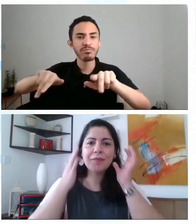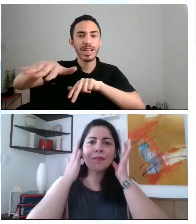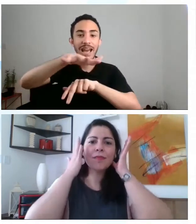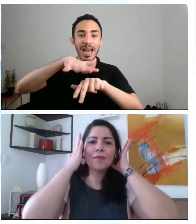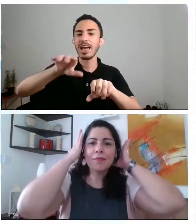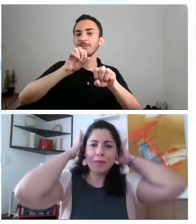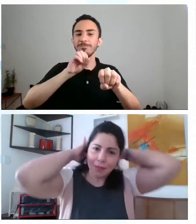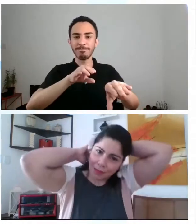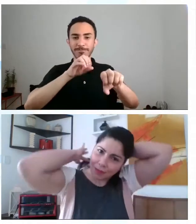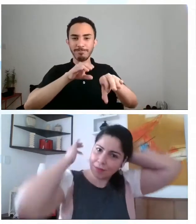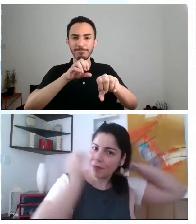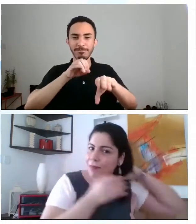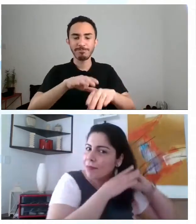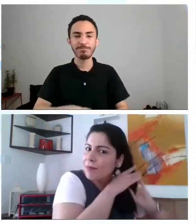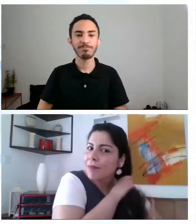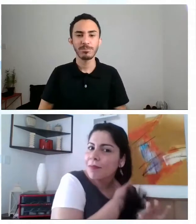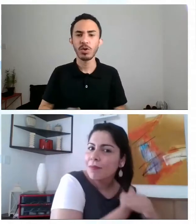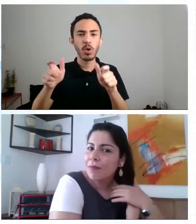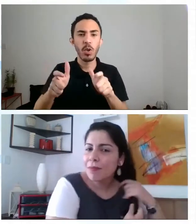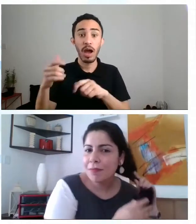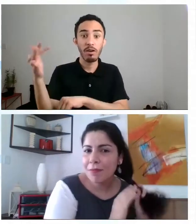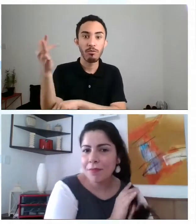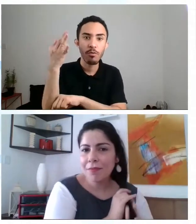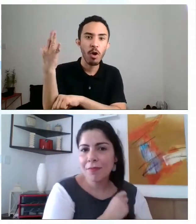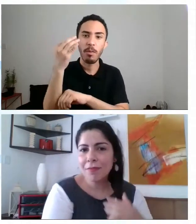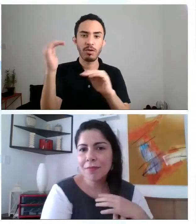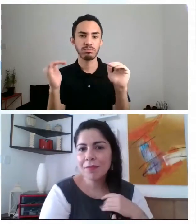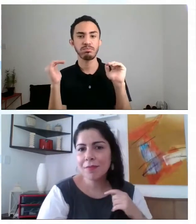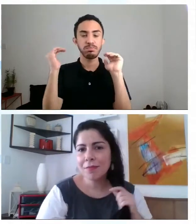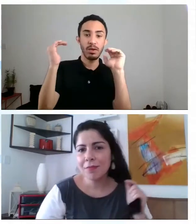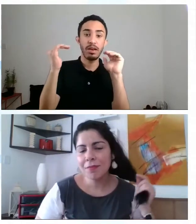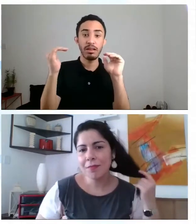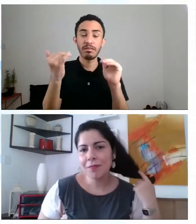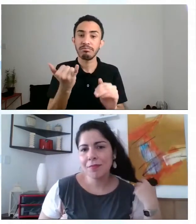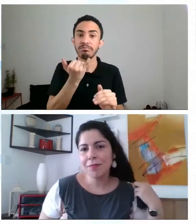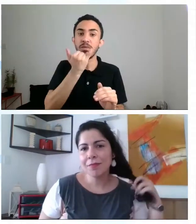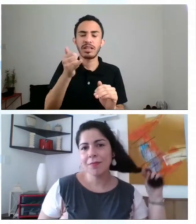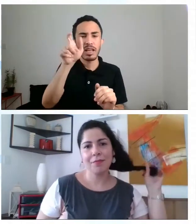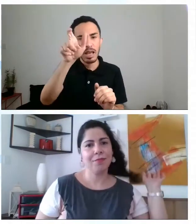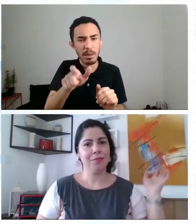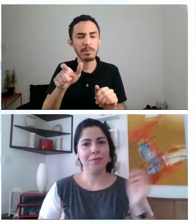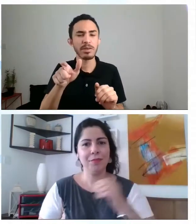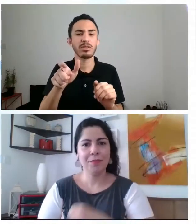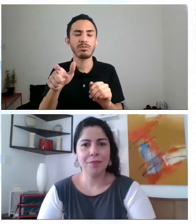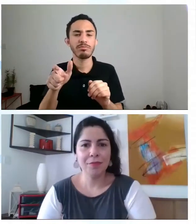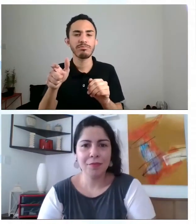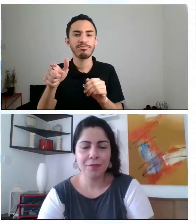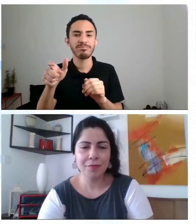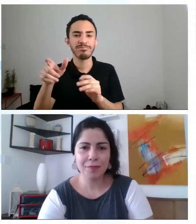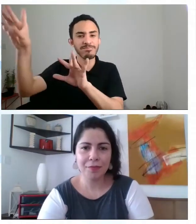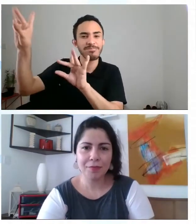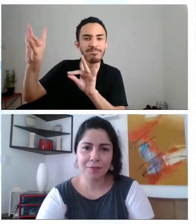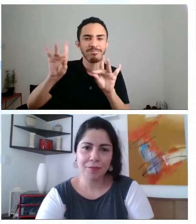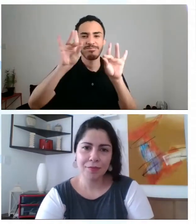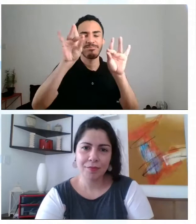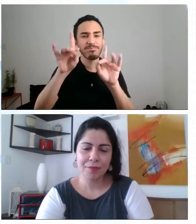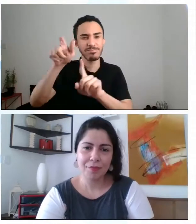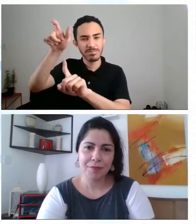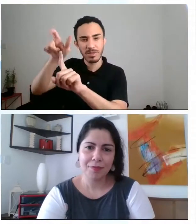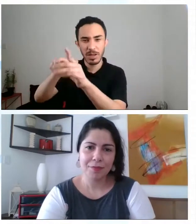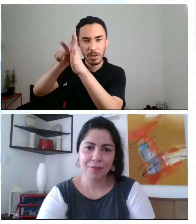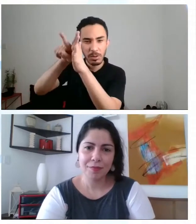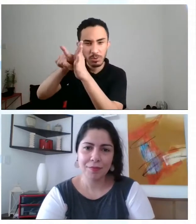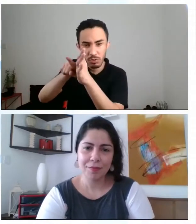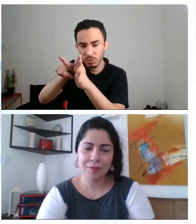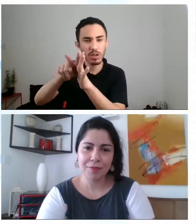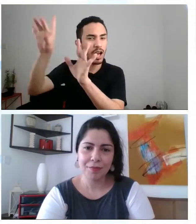educação, e aquele ambiente formal. Quando a palestrante estava citando um excerto de uma das